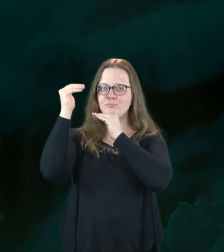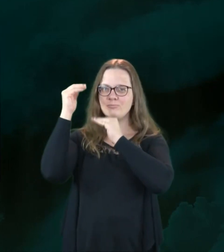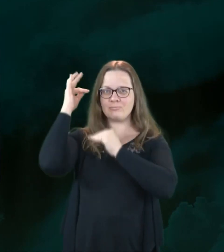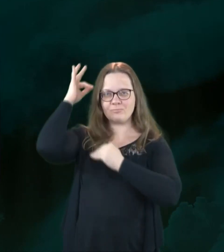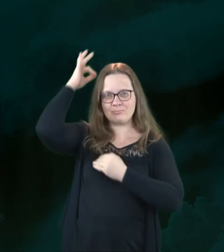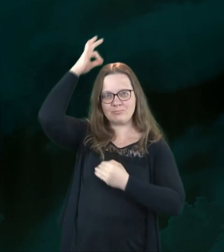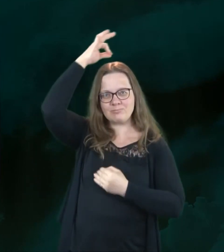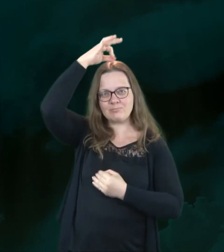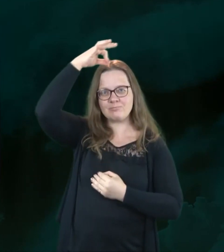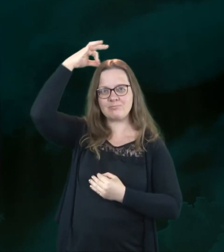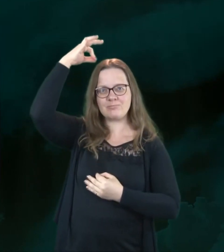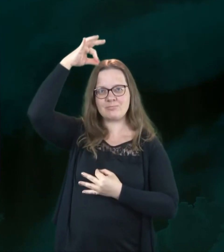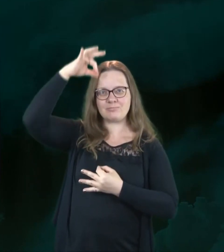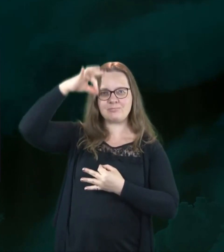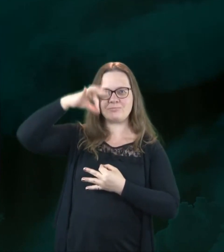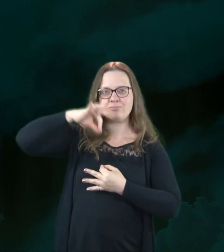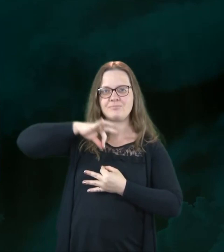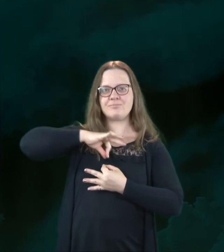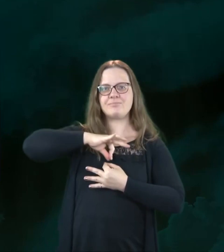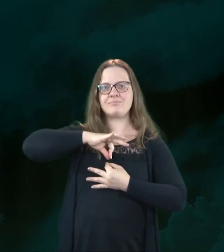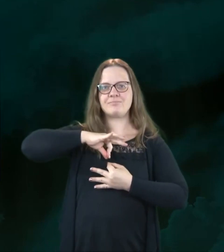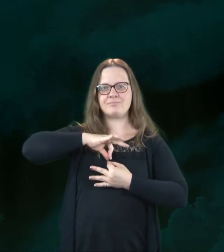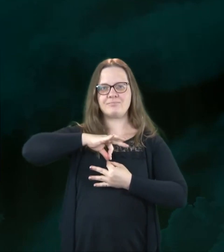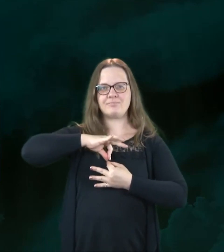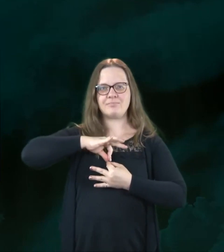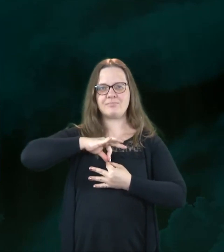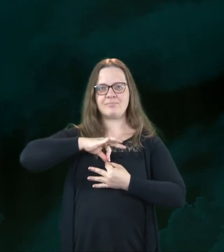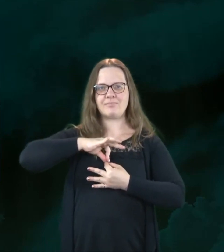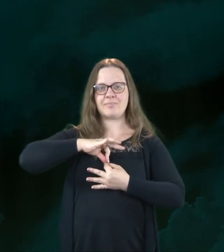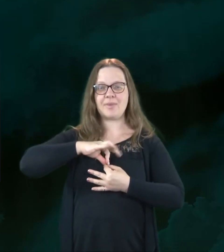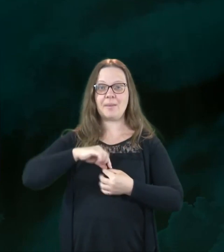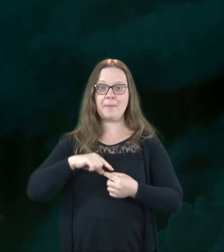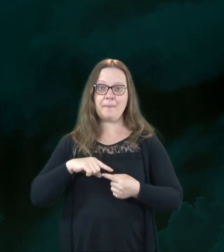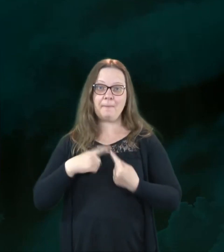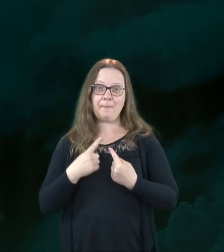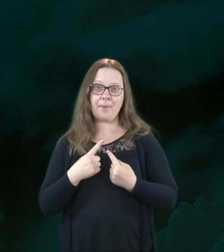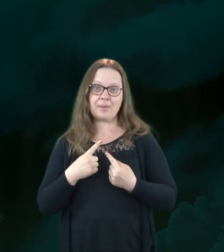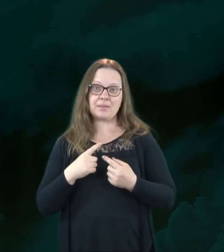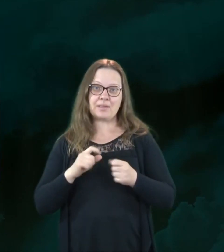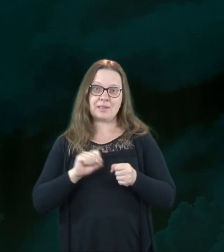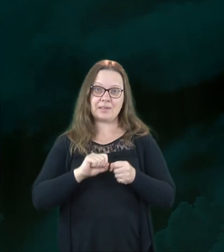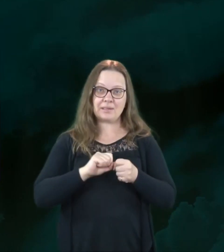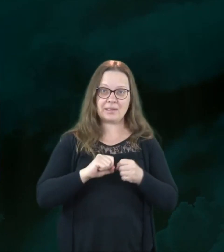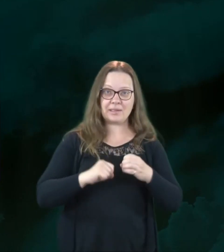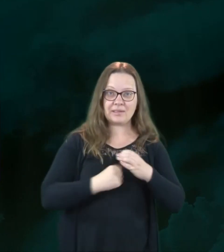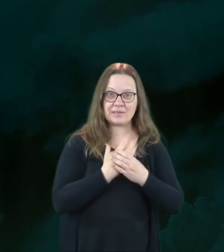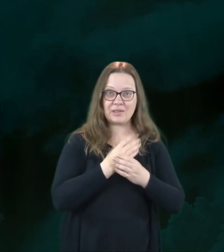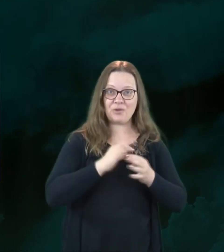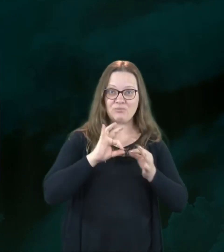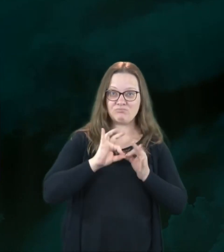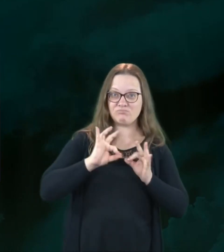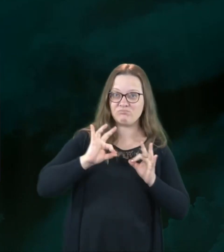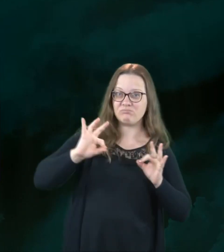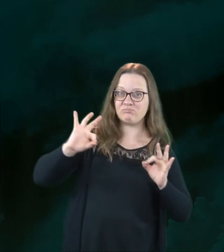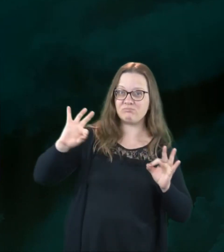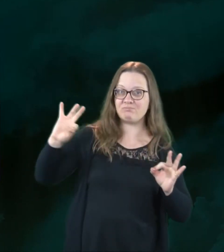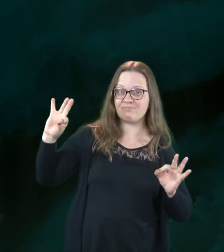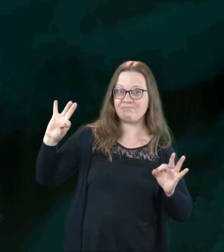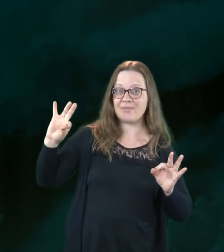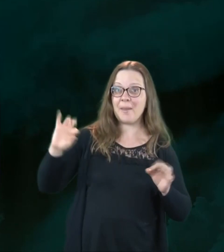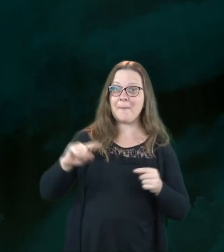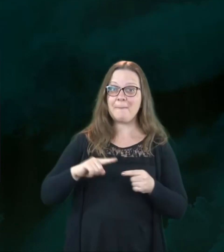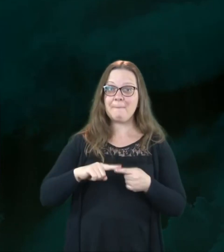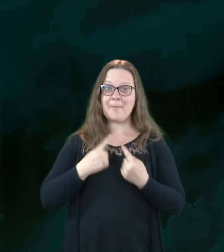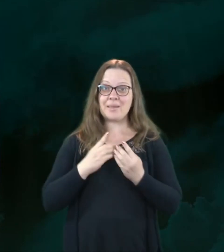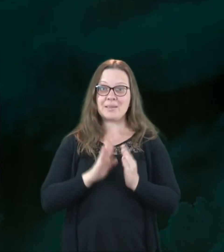A nível da criação, você se desconectou de Deus. Mas por meio da palavra da fé, você se